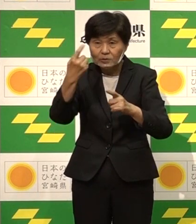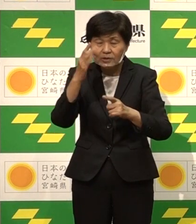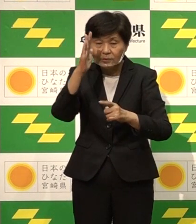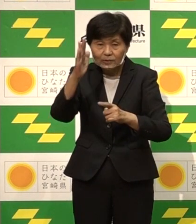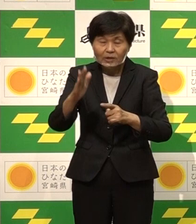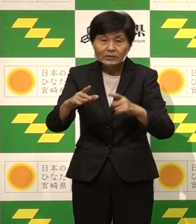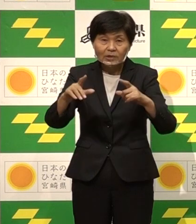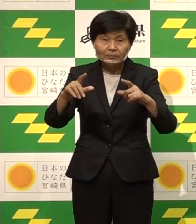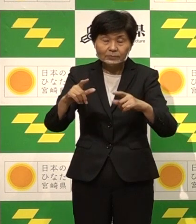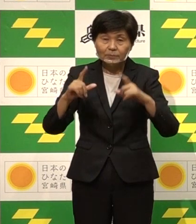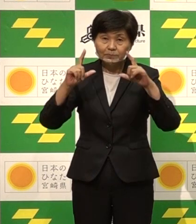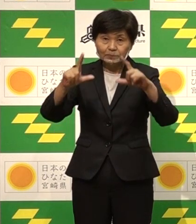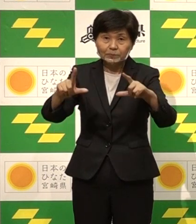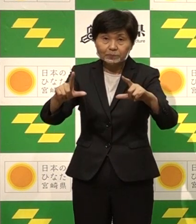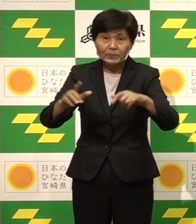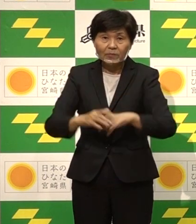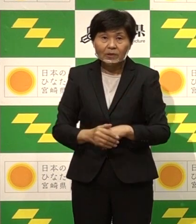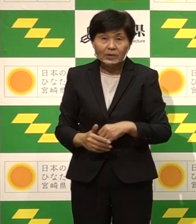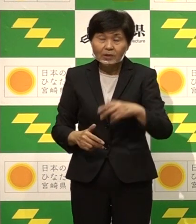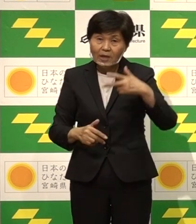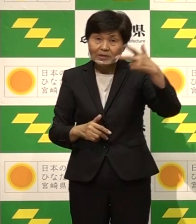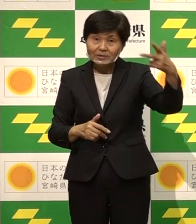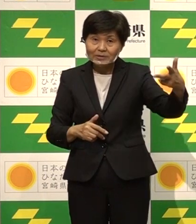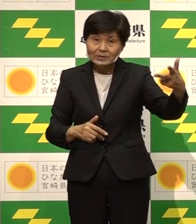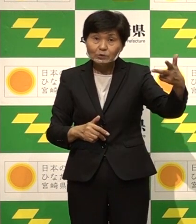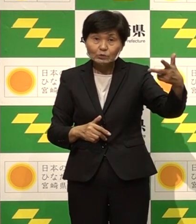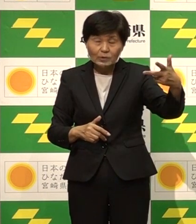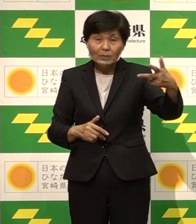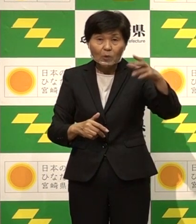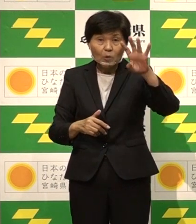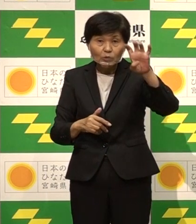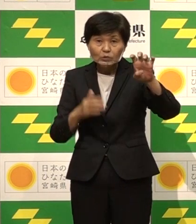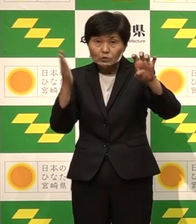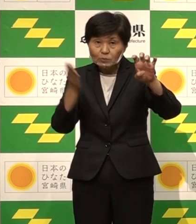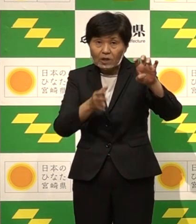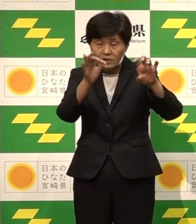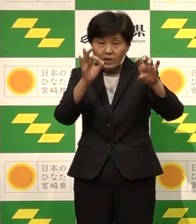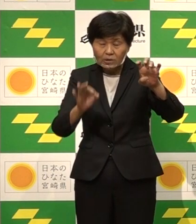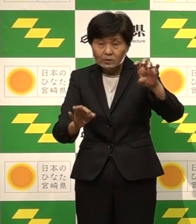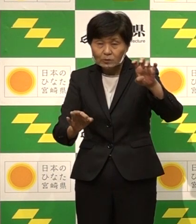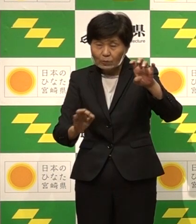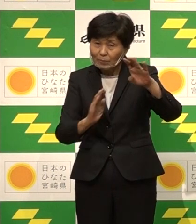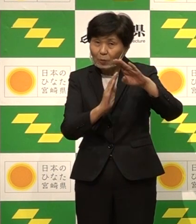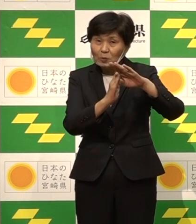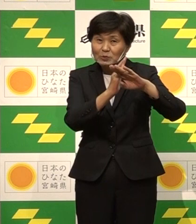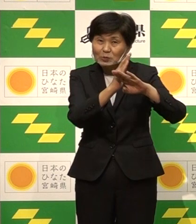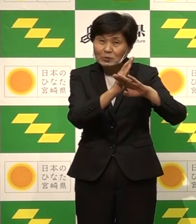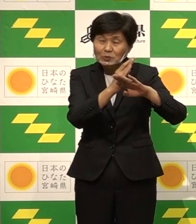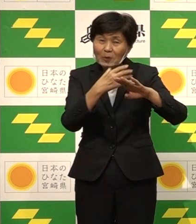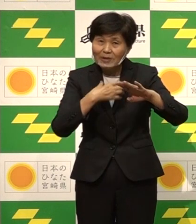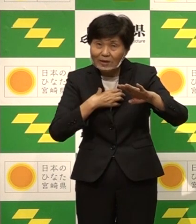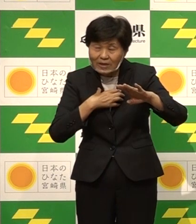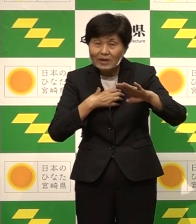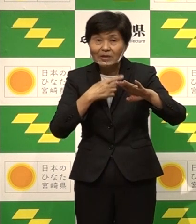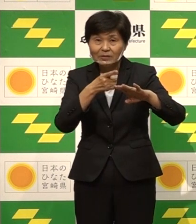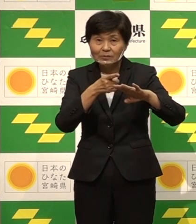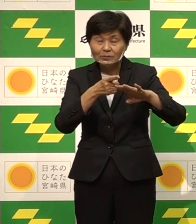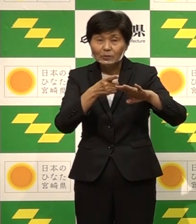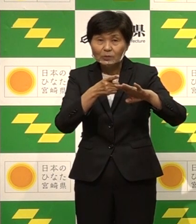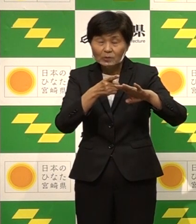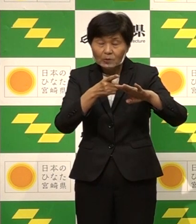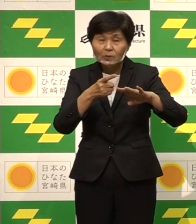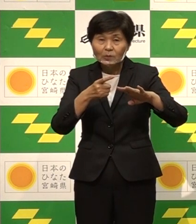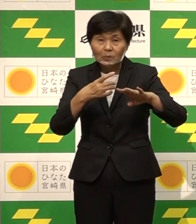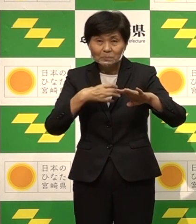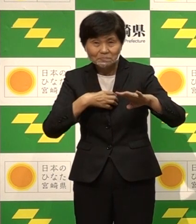来週は先ほど言いましたのは4割も超すようなところまではということで、危機感を